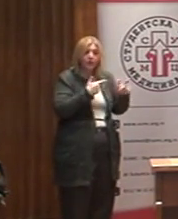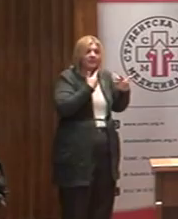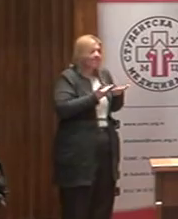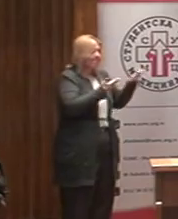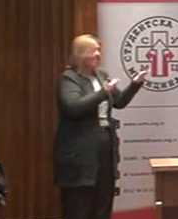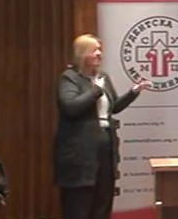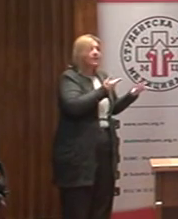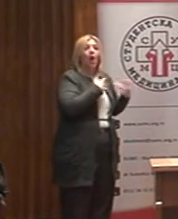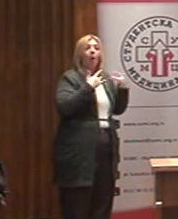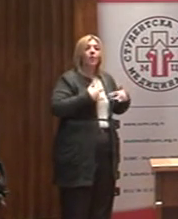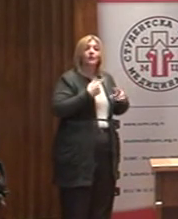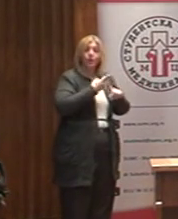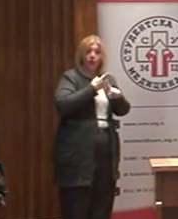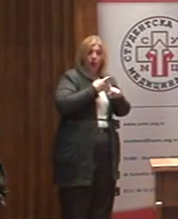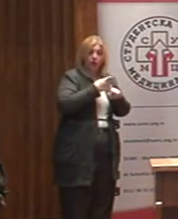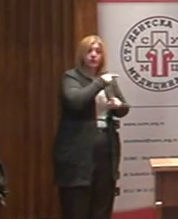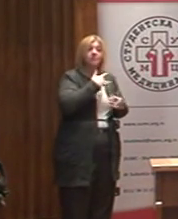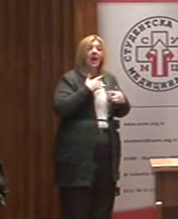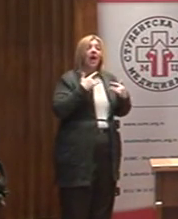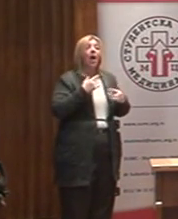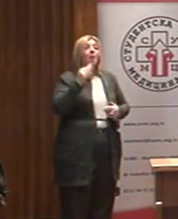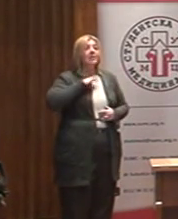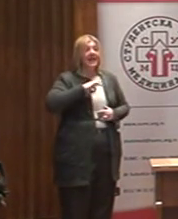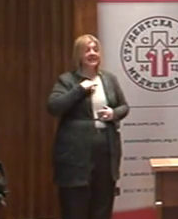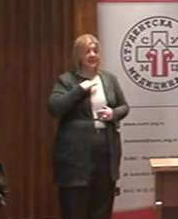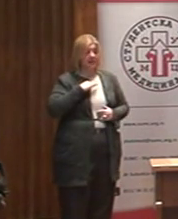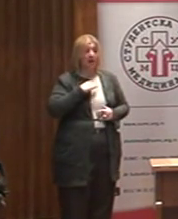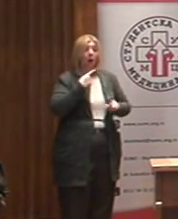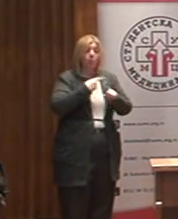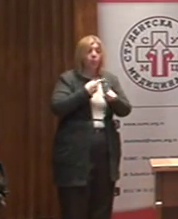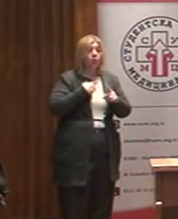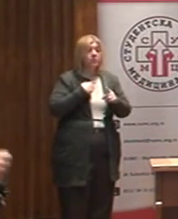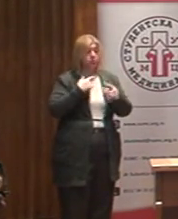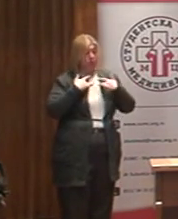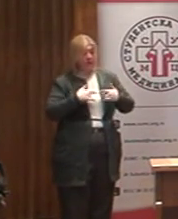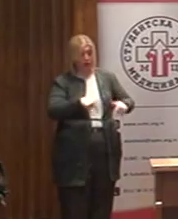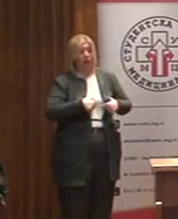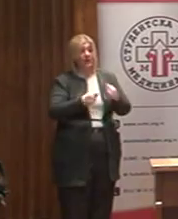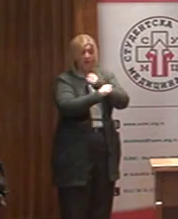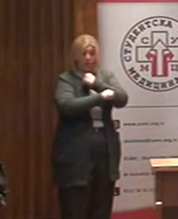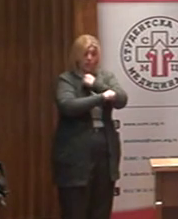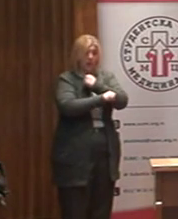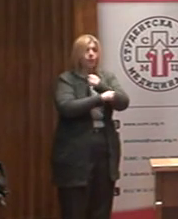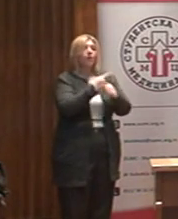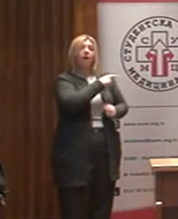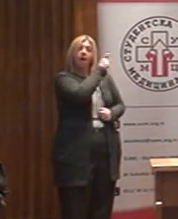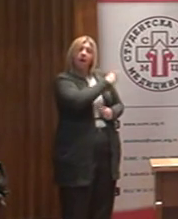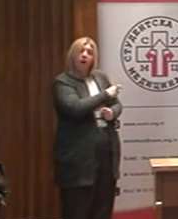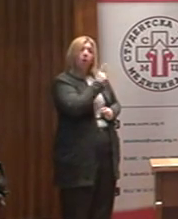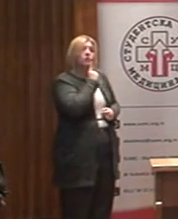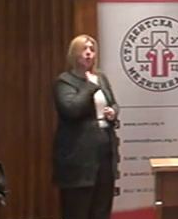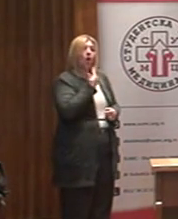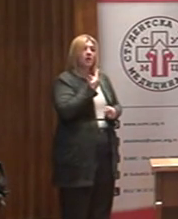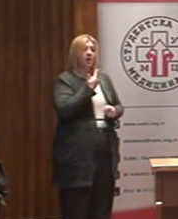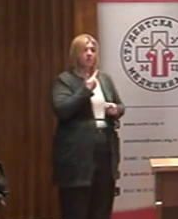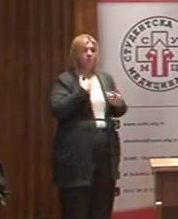prepustim profesoru Zoranu Todoroviću, predsedniku Petroškog društva i profesoru na Medicinskom fakultetu, koji je sasvim na